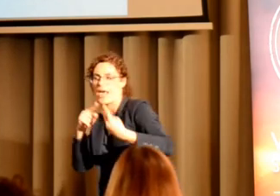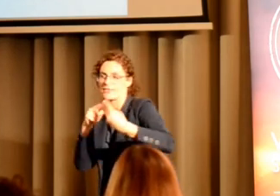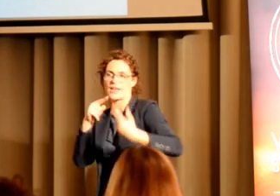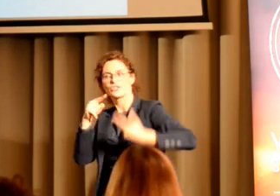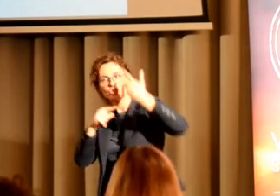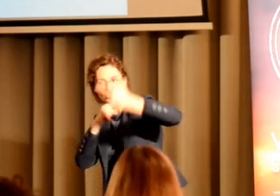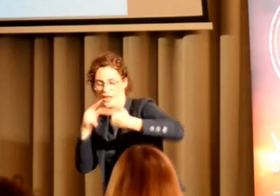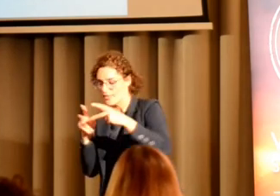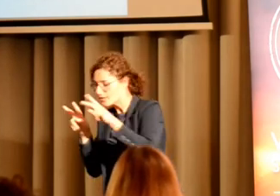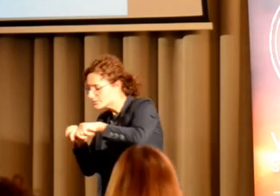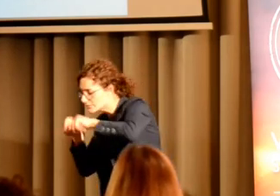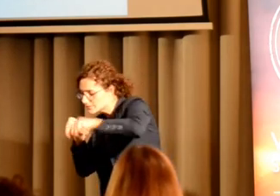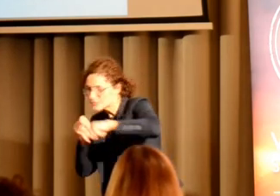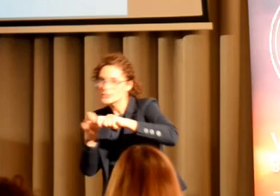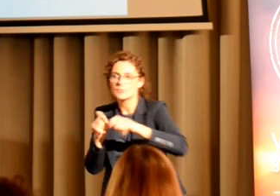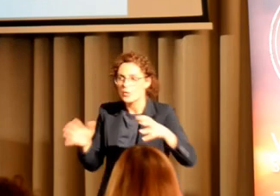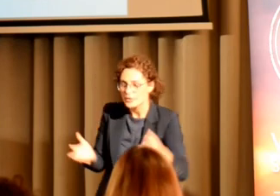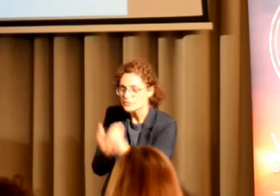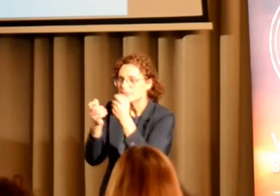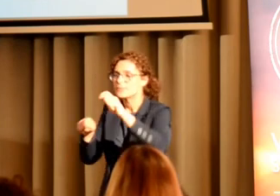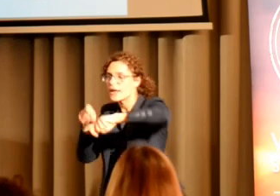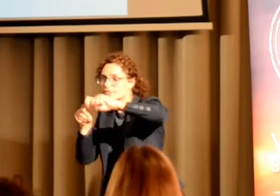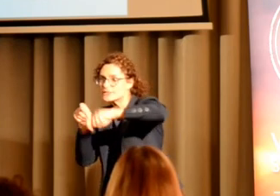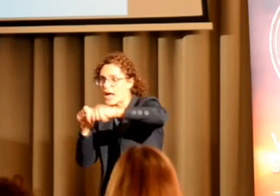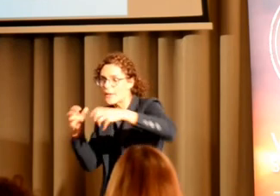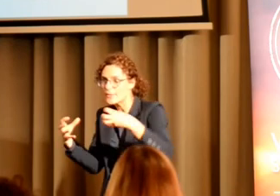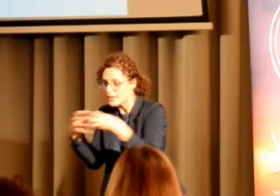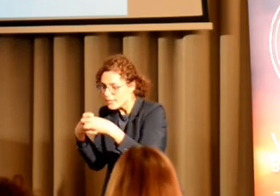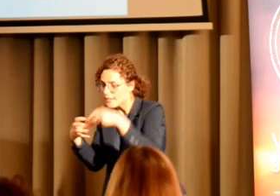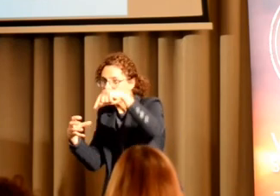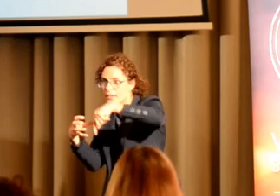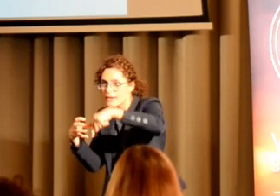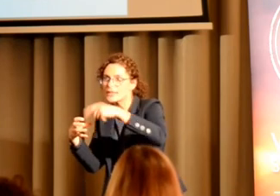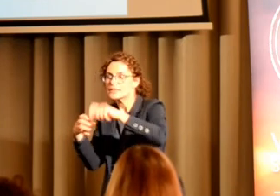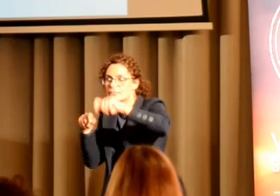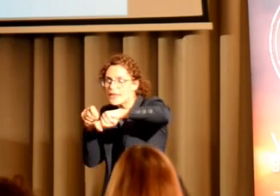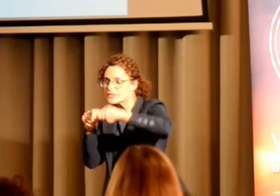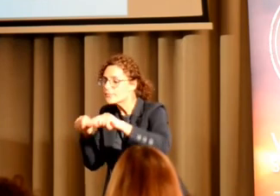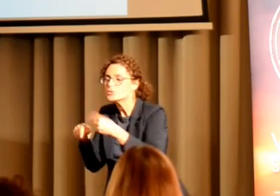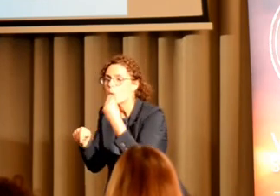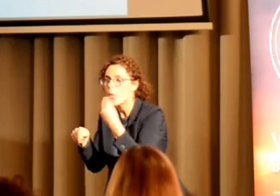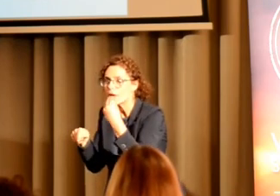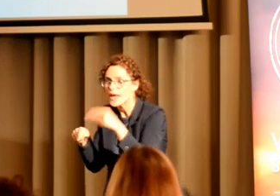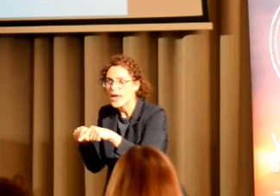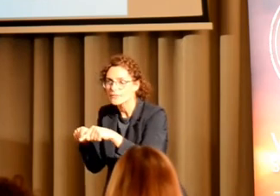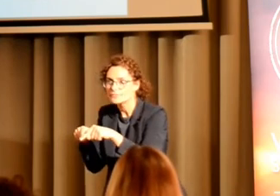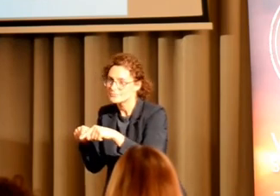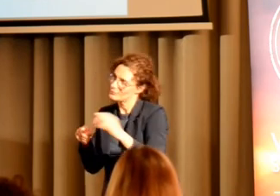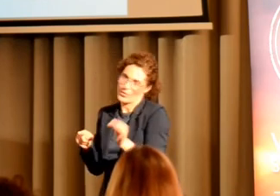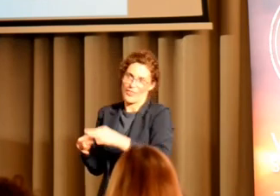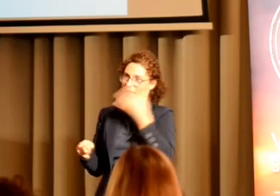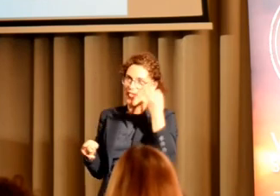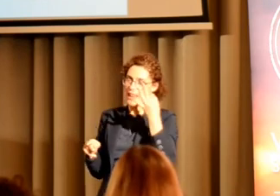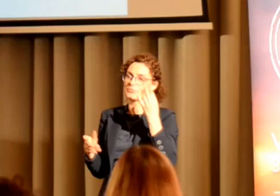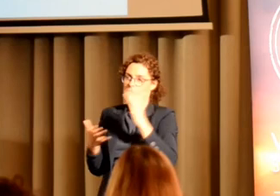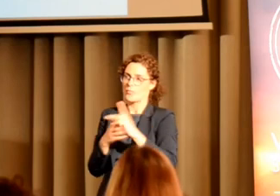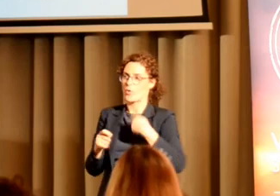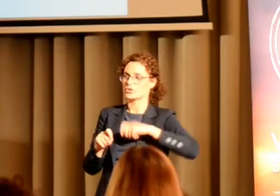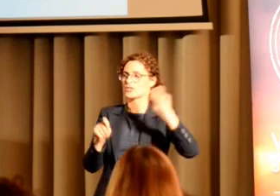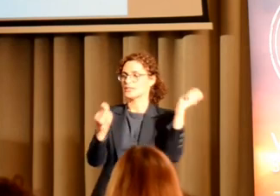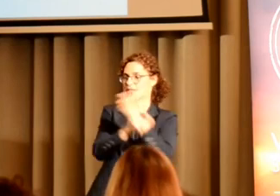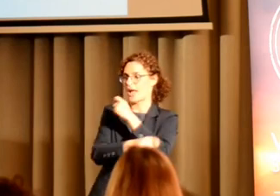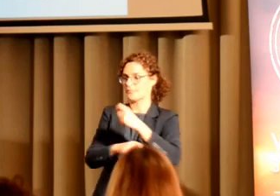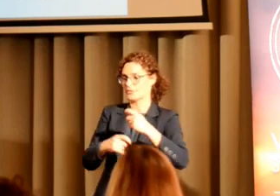różnych sezonach. Po prostu ocenia się, co w danym sezonie dana grupa rodzina jadła. Bo to najlepszy sposób, oczywiście można zabić wilka,